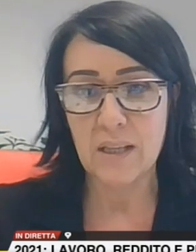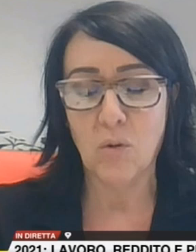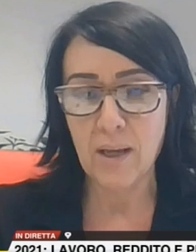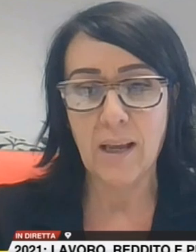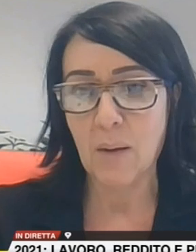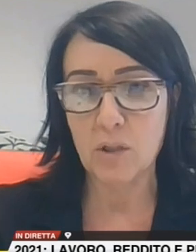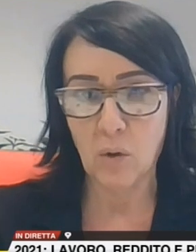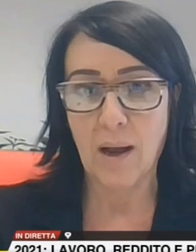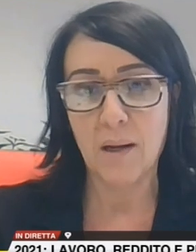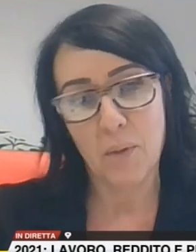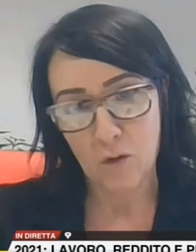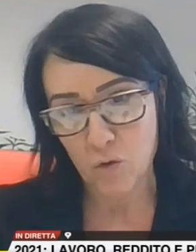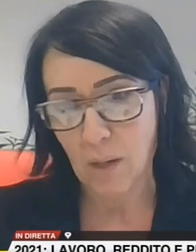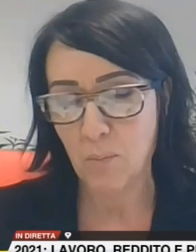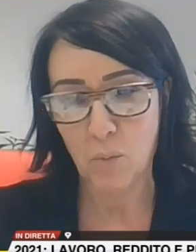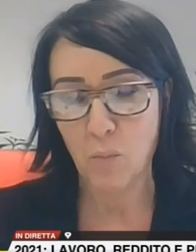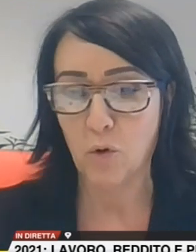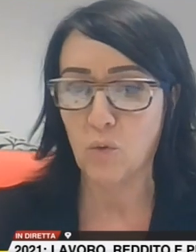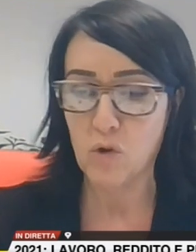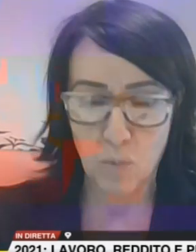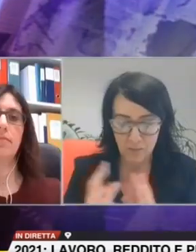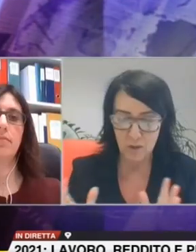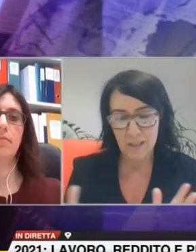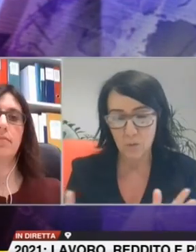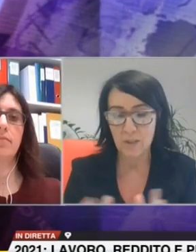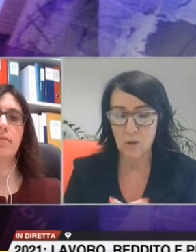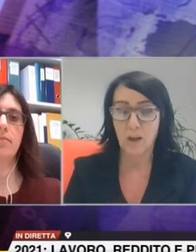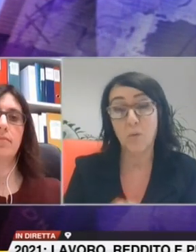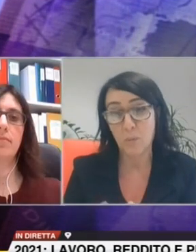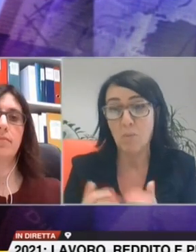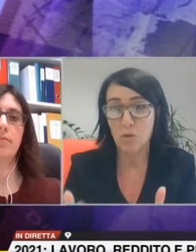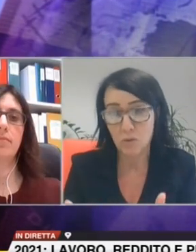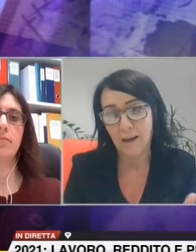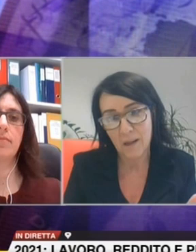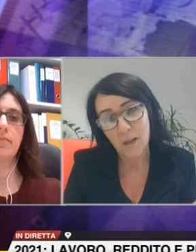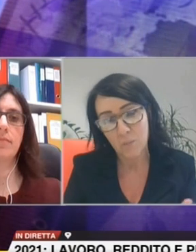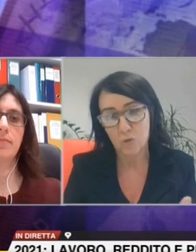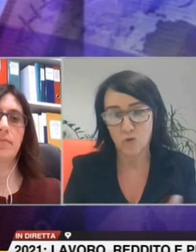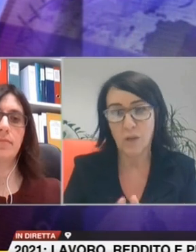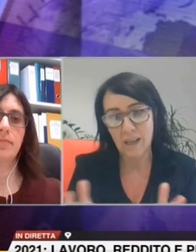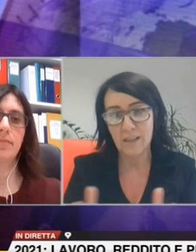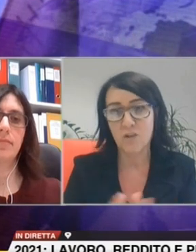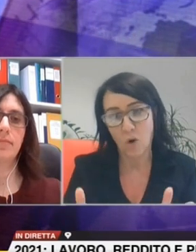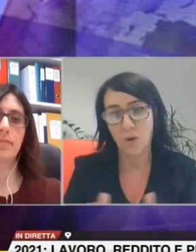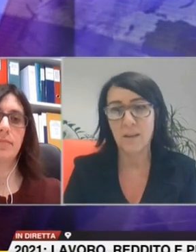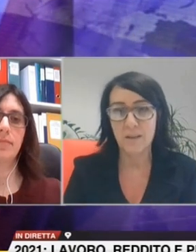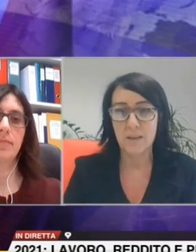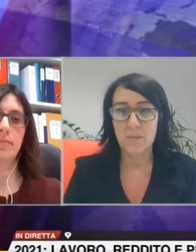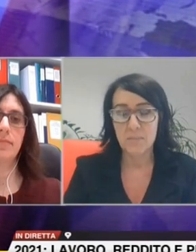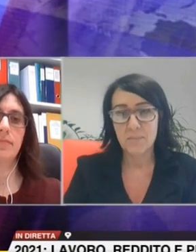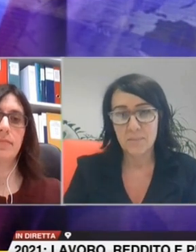la prestazione che andiamo a derogare, perché non sarebbe proprio opportuno insomma vista la situazione in cui dobbiamo aiutare, certo, piuttosto che chiedere